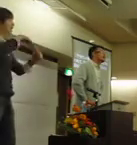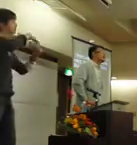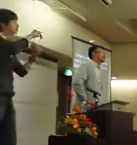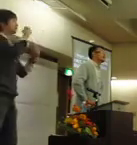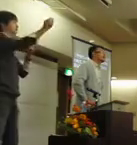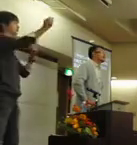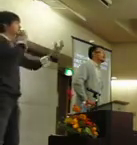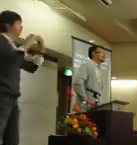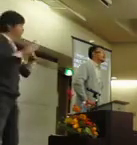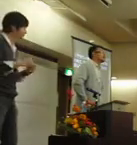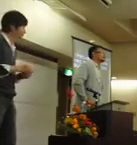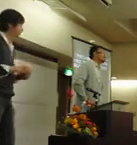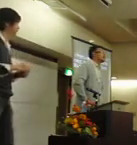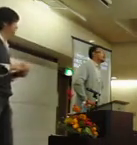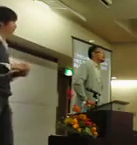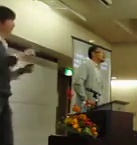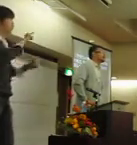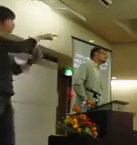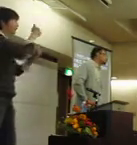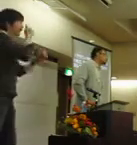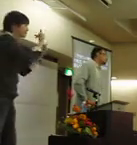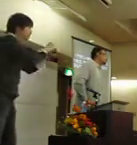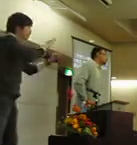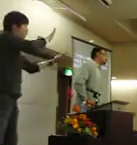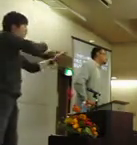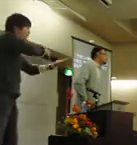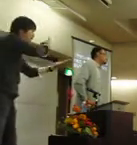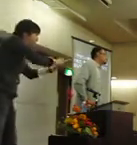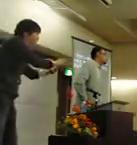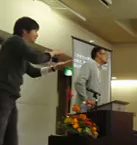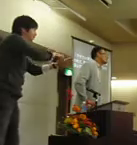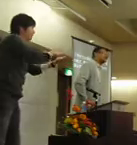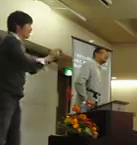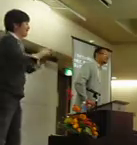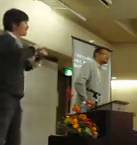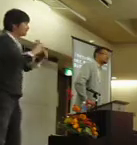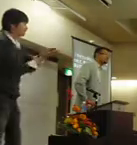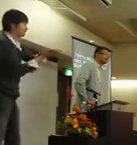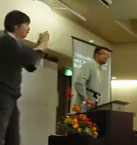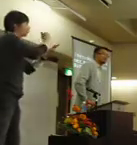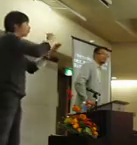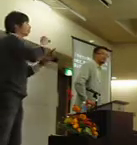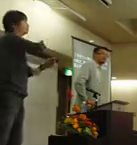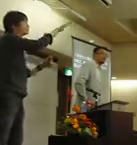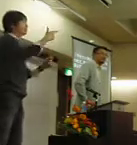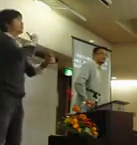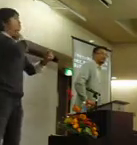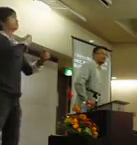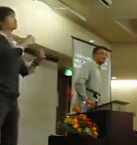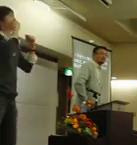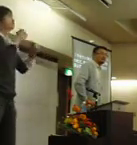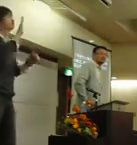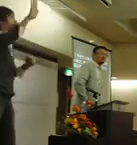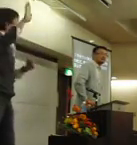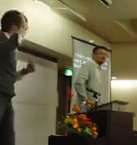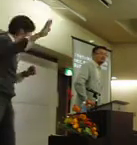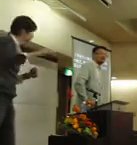人が悔やめて生きることを望んでいるんですよ。